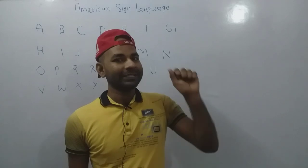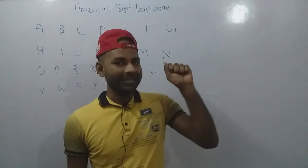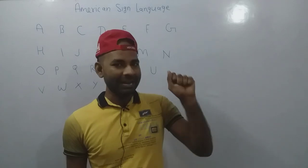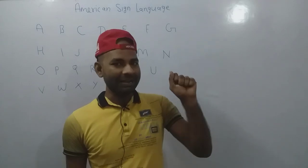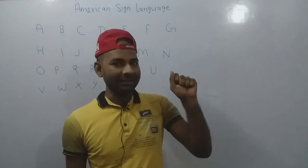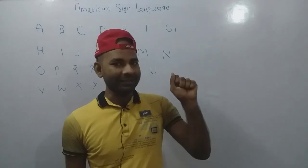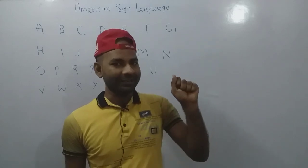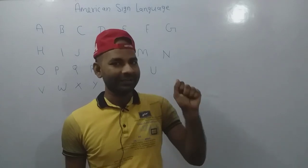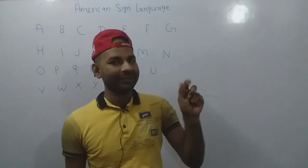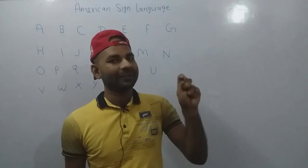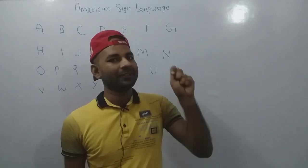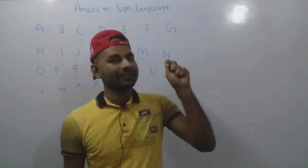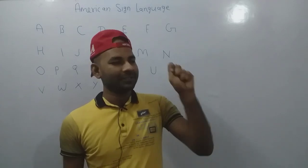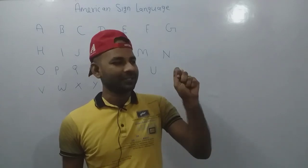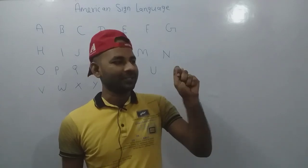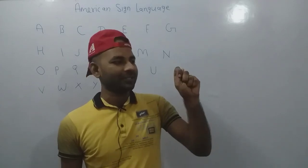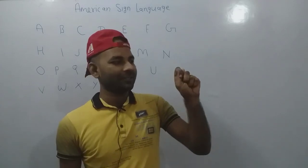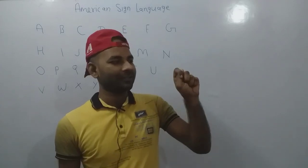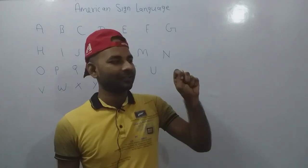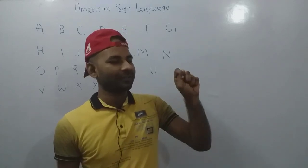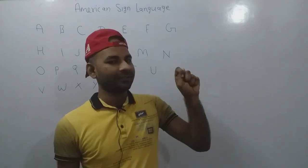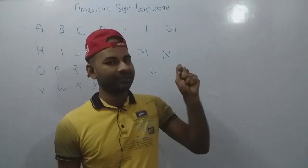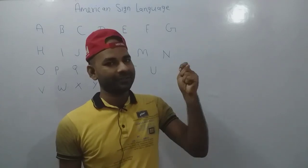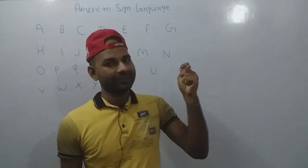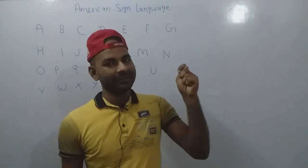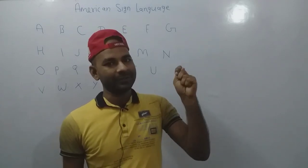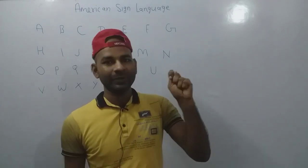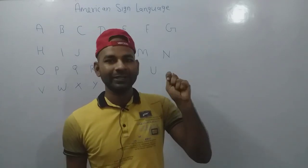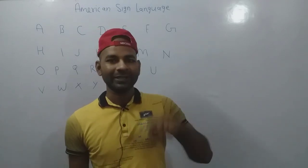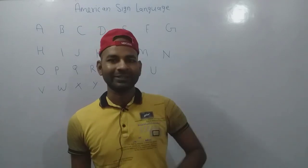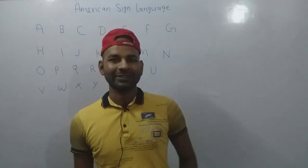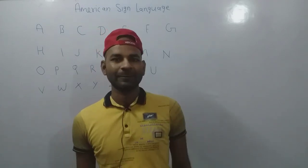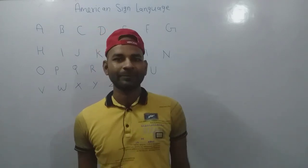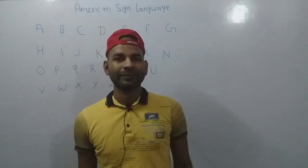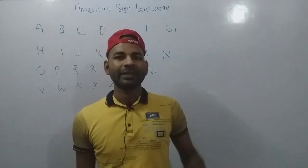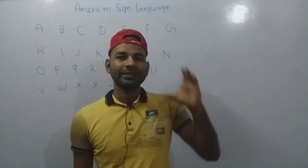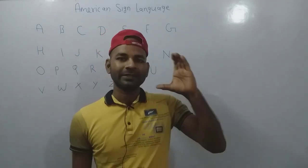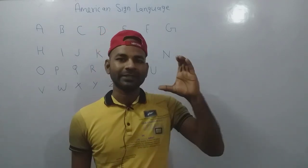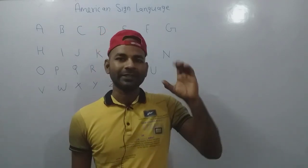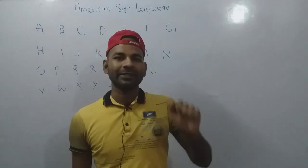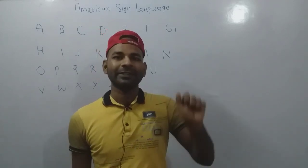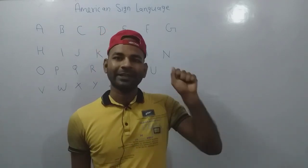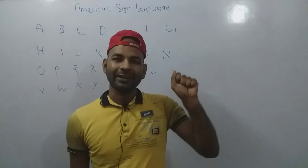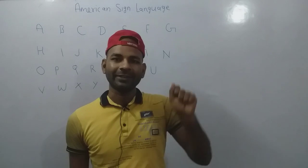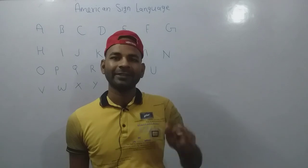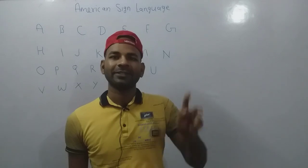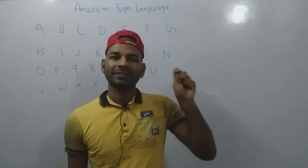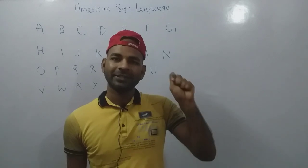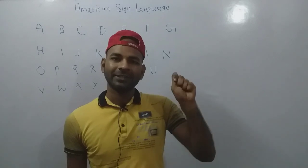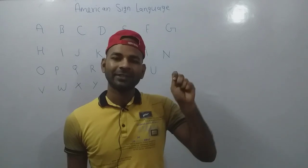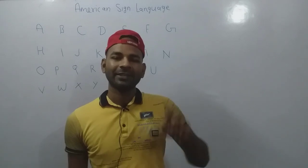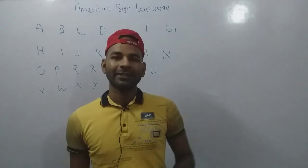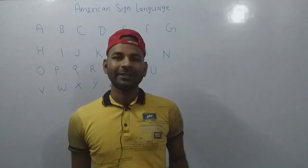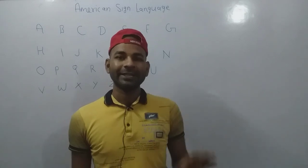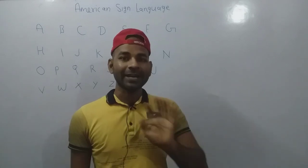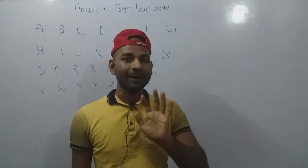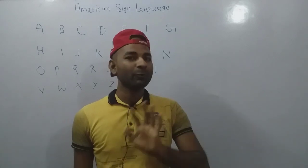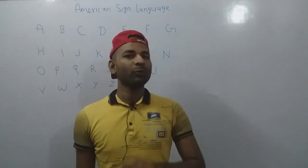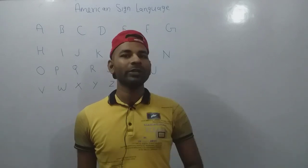ए टी, हो गया ना कैट, सी ए टी। लेकिन आपको बोलना नहीं